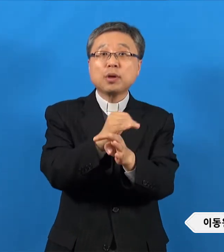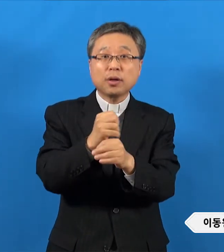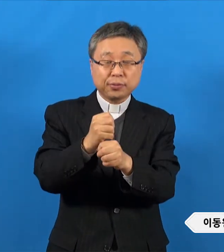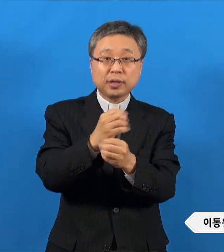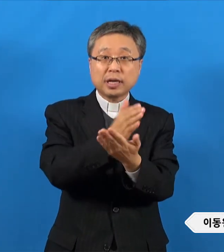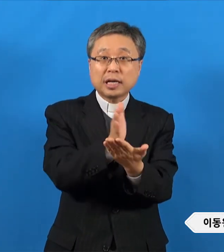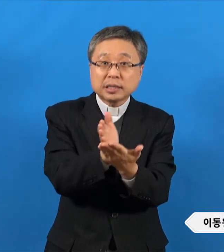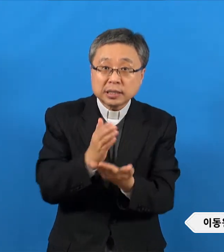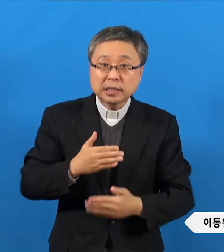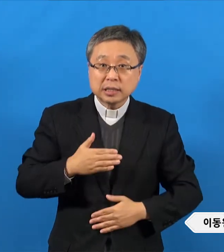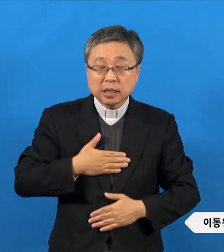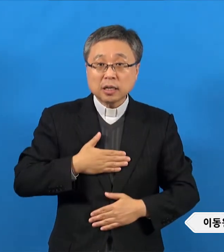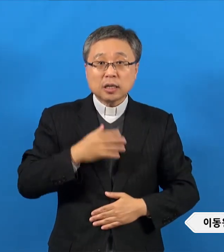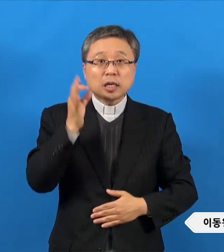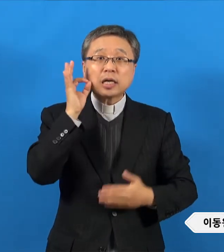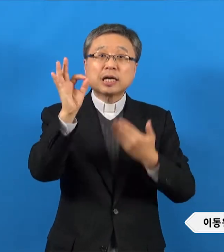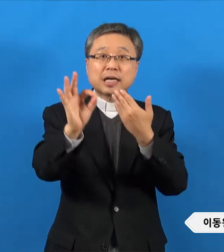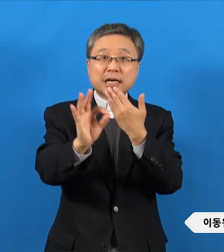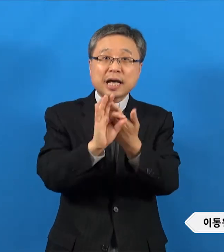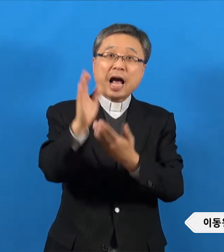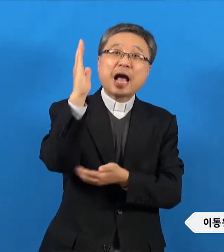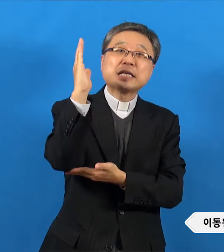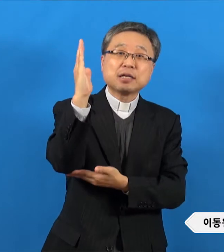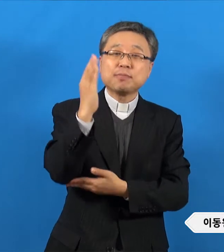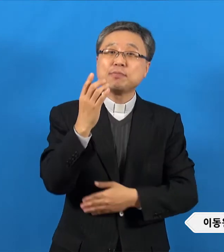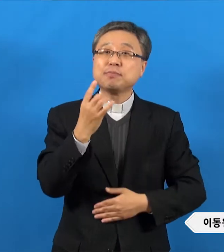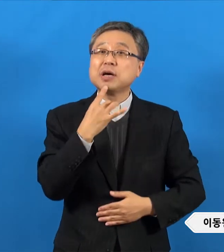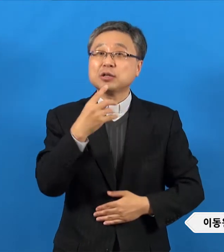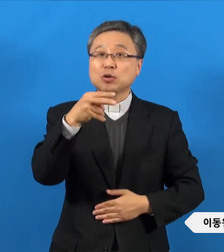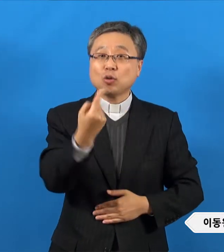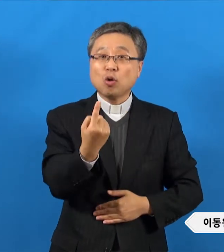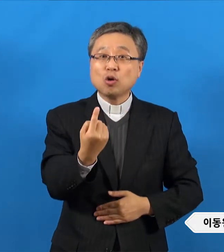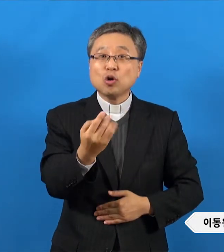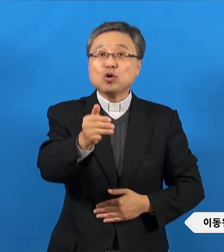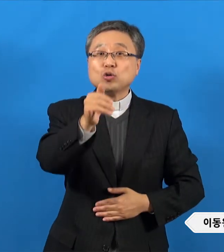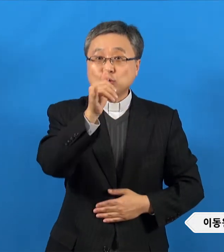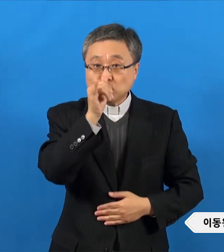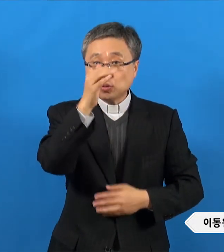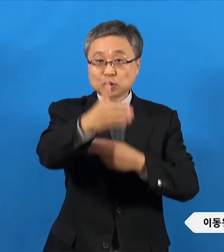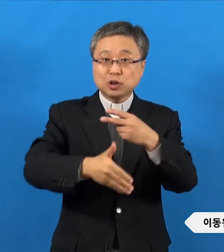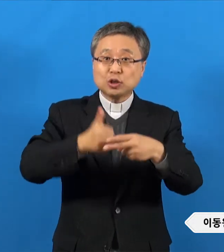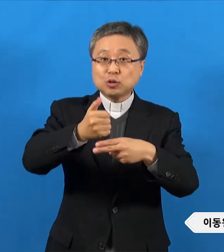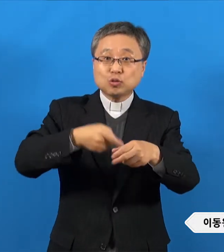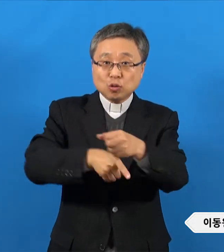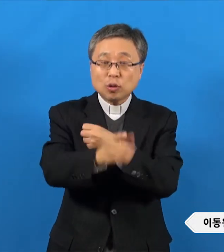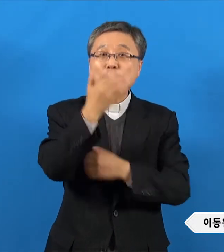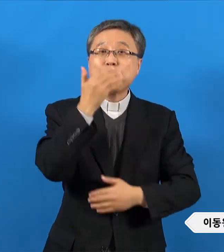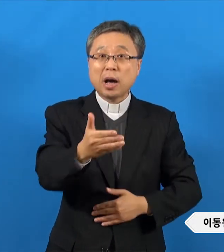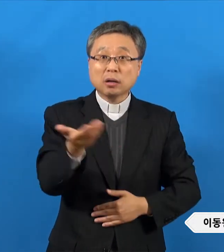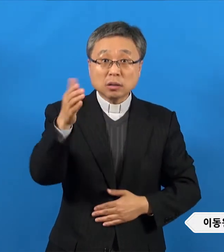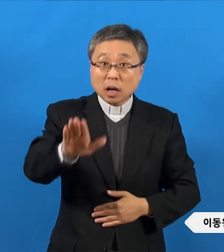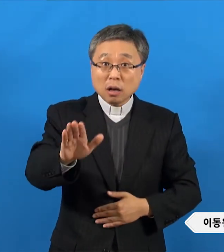그런 가설만으로도 충분히 유신론은 사실은 성립이 가능합니다. 하지만 신은 존재하지 않는다.